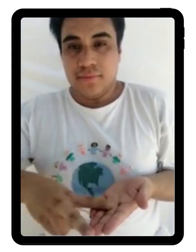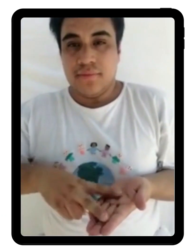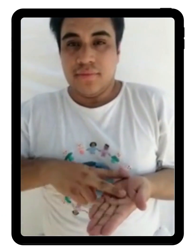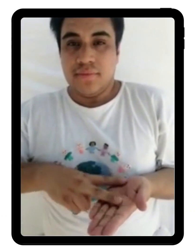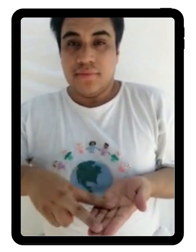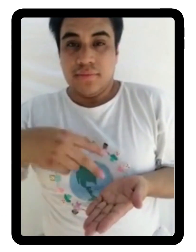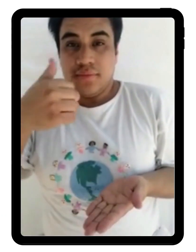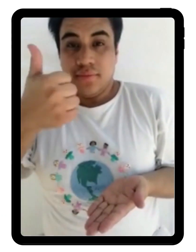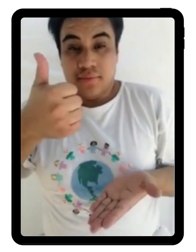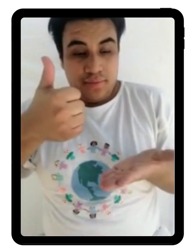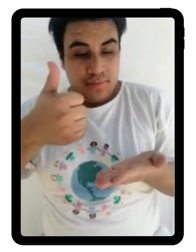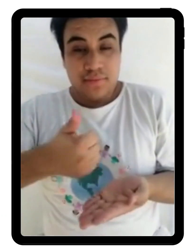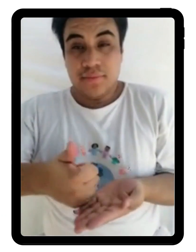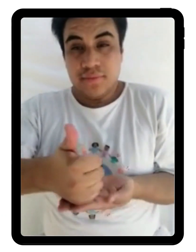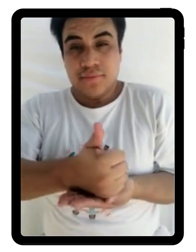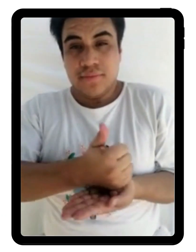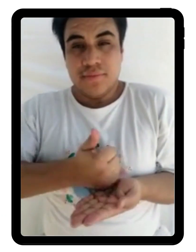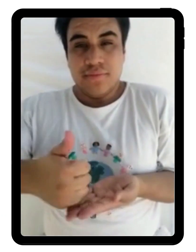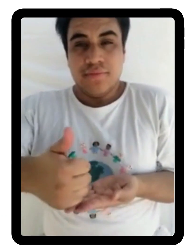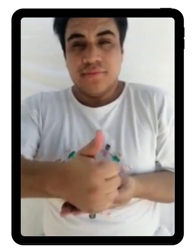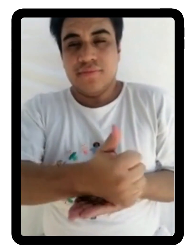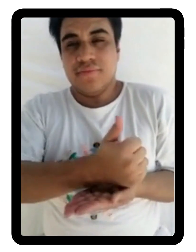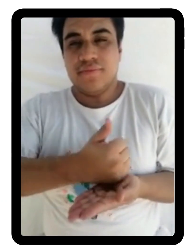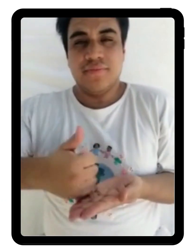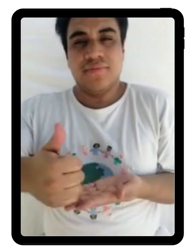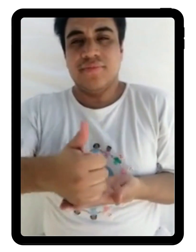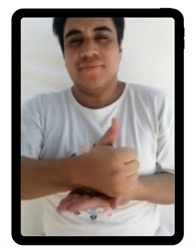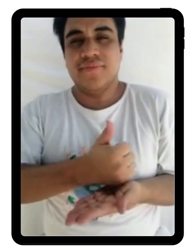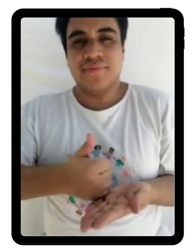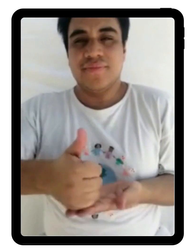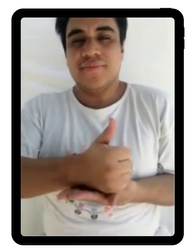se sube a un baúl de color azul.